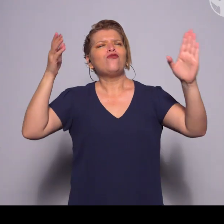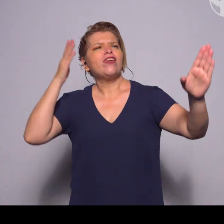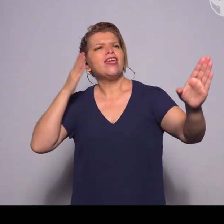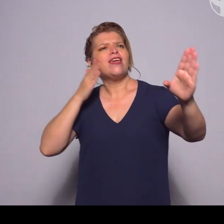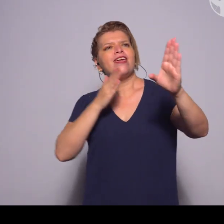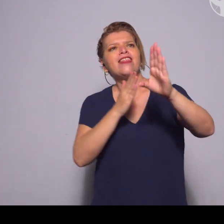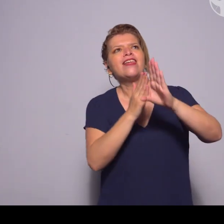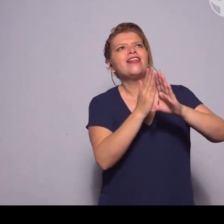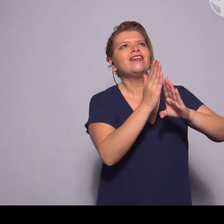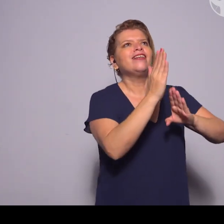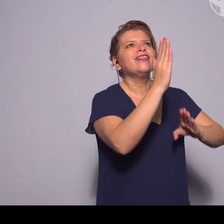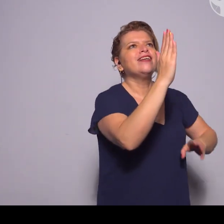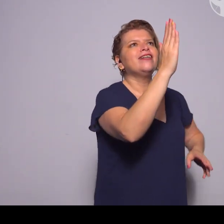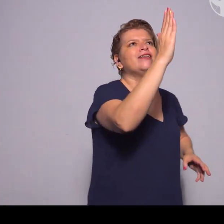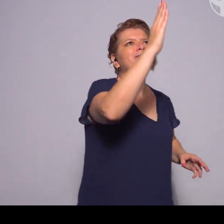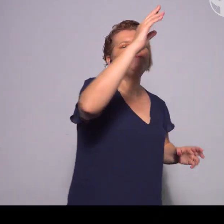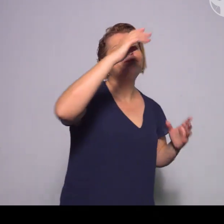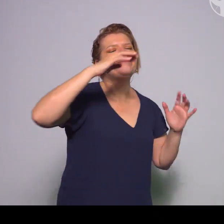grande es tu